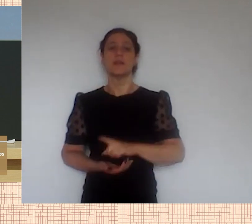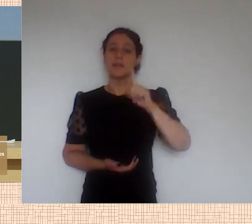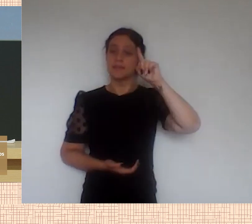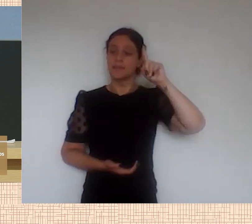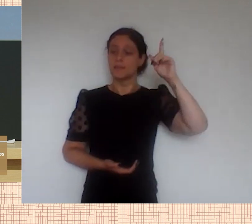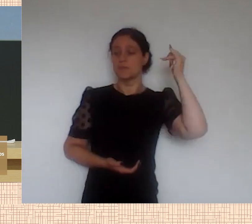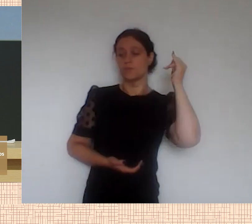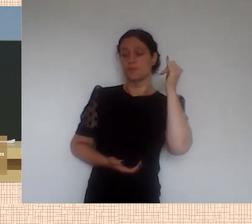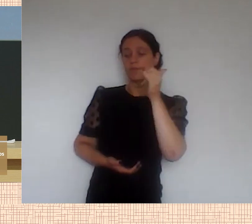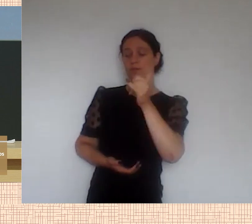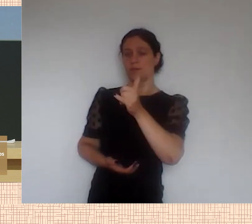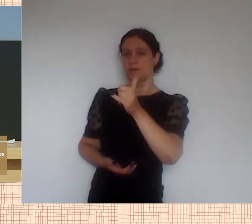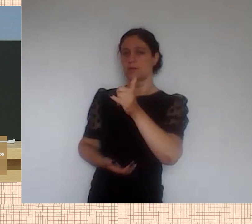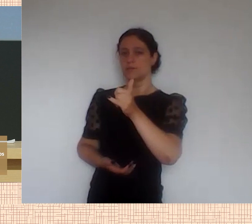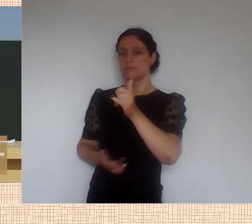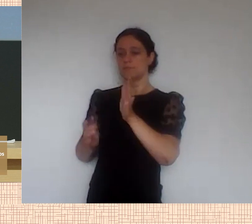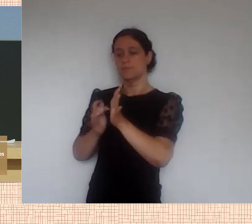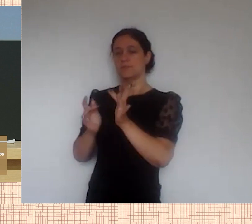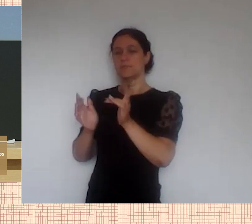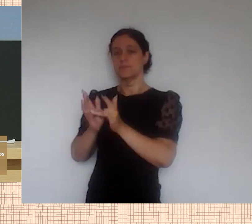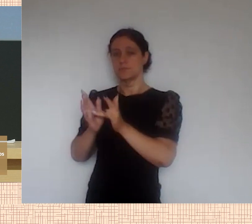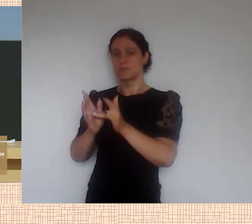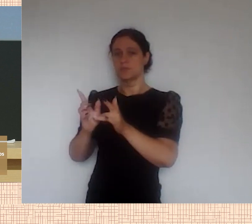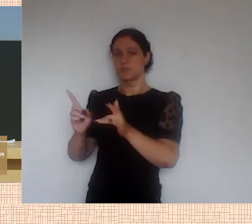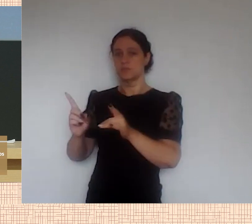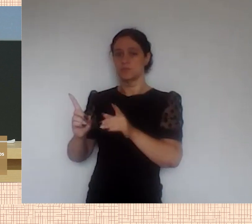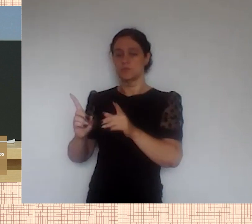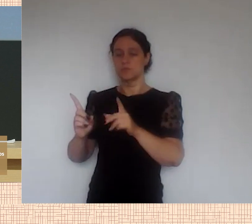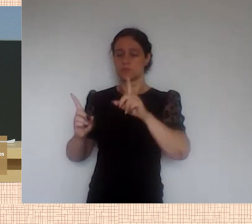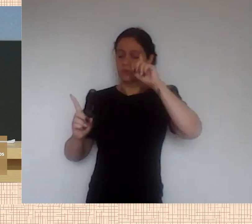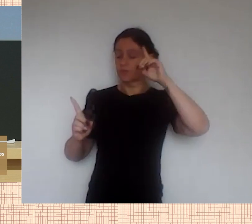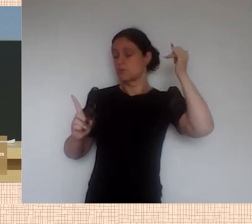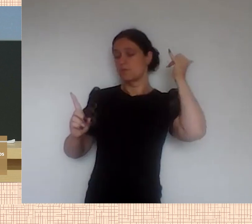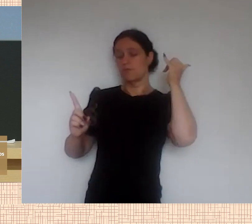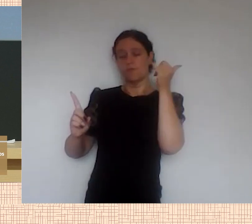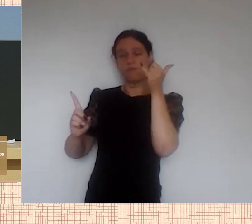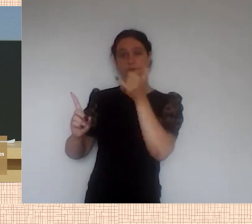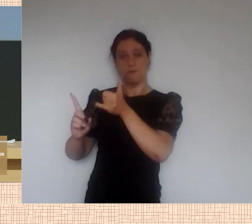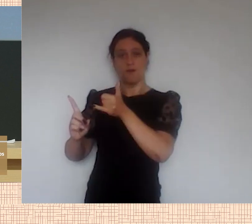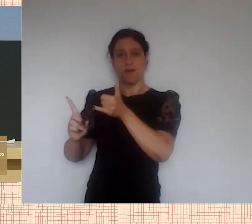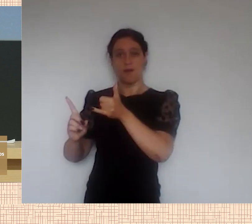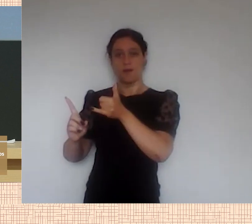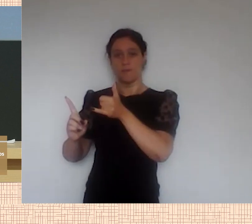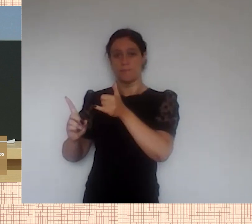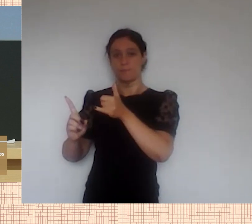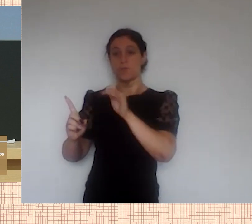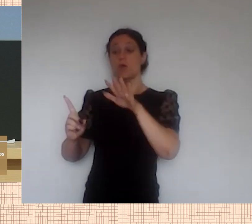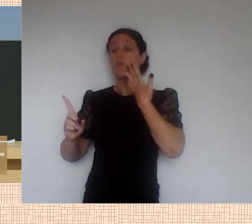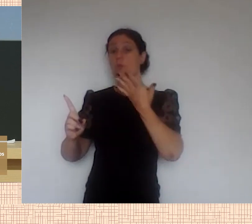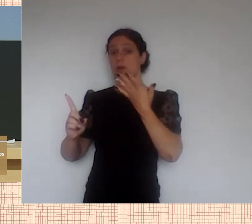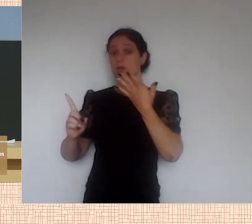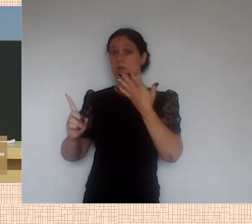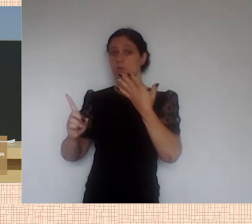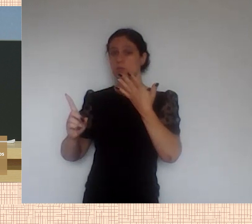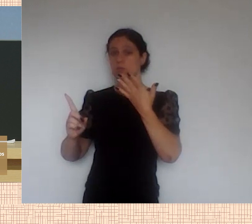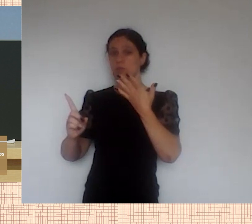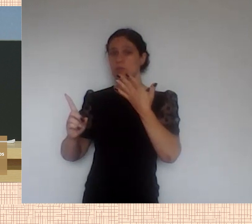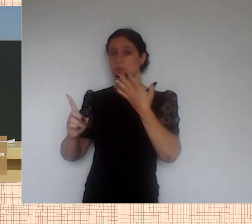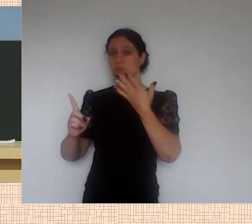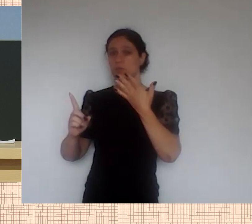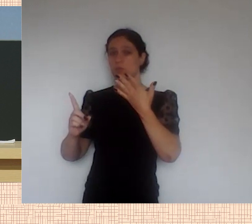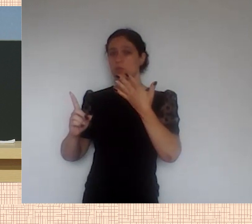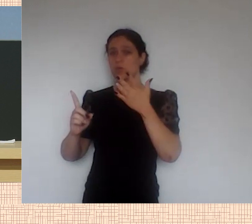Deus falando para Cristo. Quando chegar a aurora, você vai ter. Eu vou te dar um